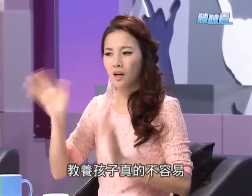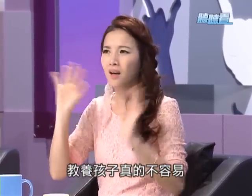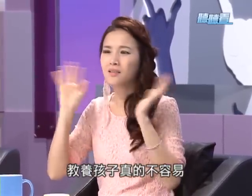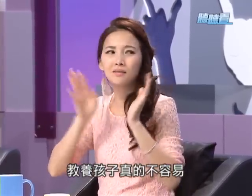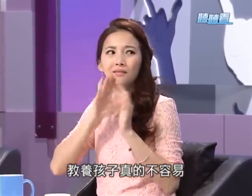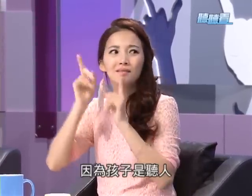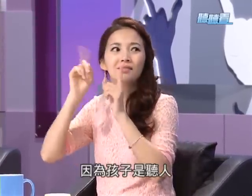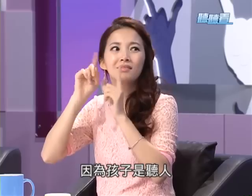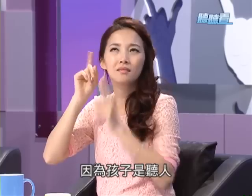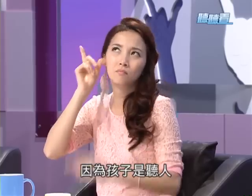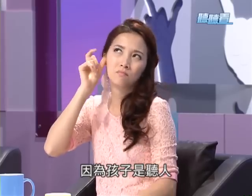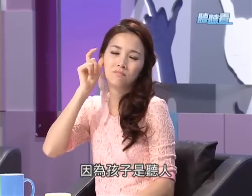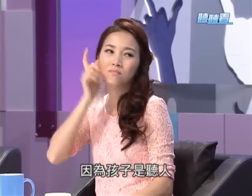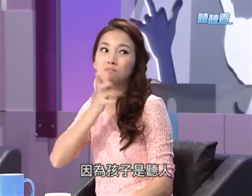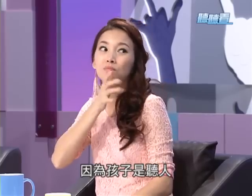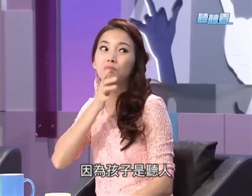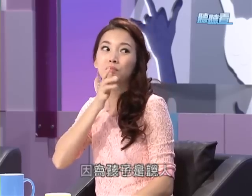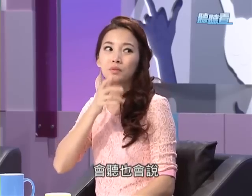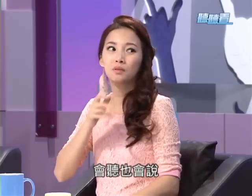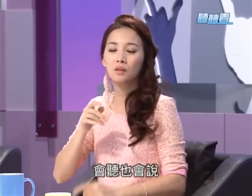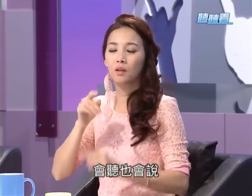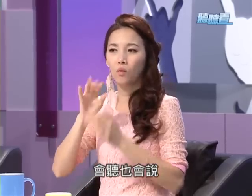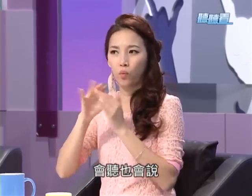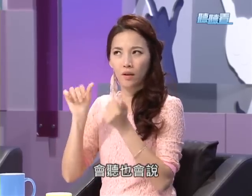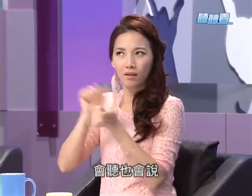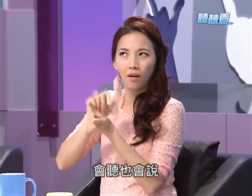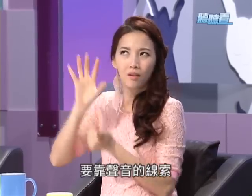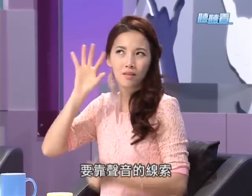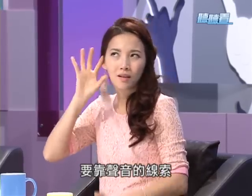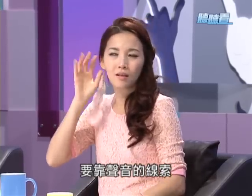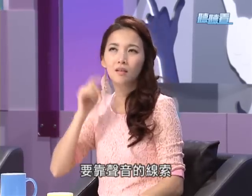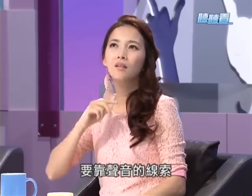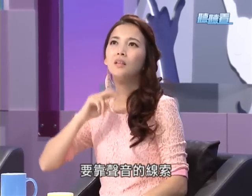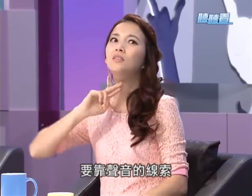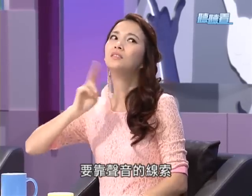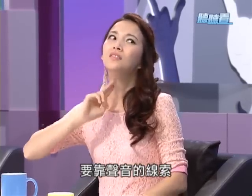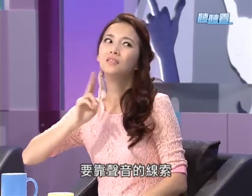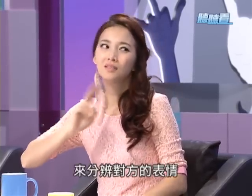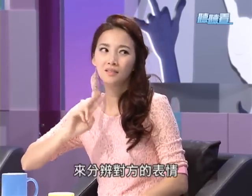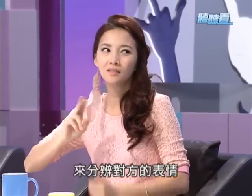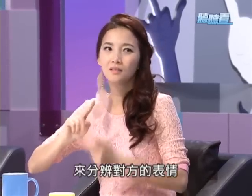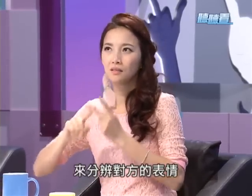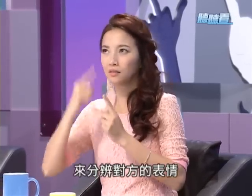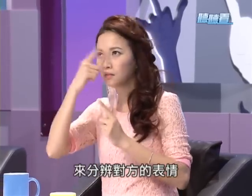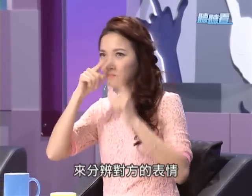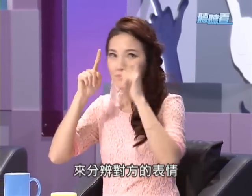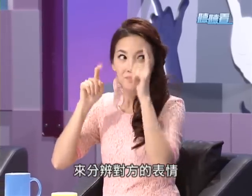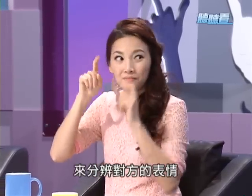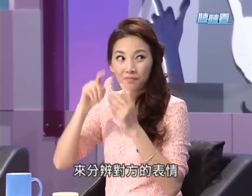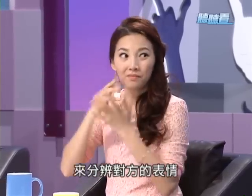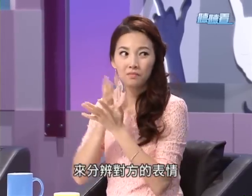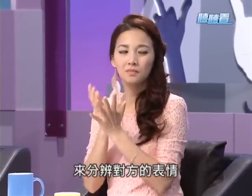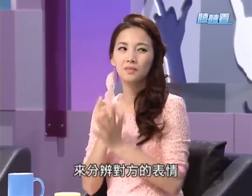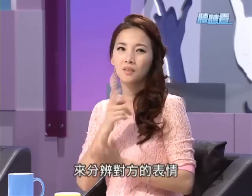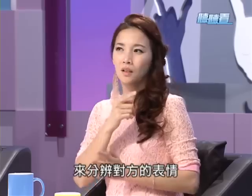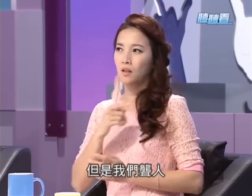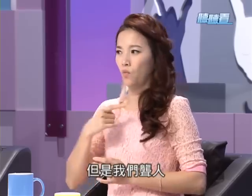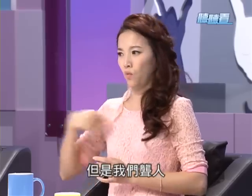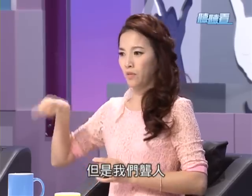容易，因为孩子是听人，会听也会说，要靠声音的线索来分辨对方的表情。但是